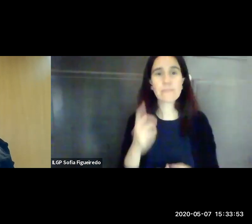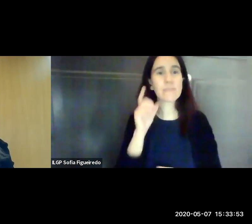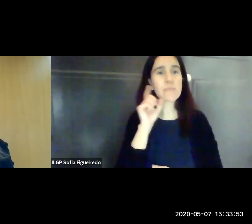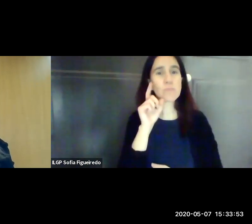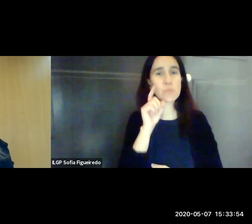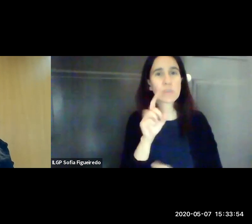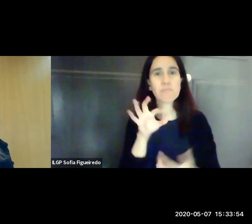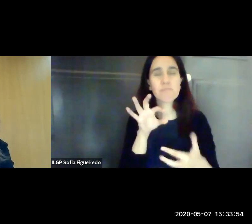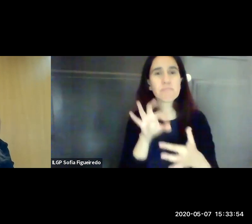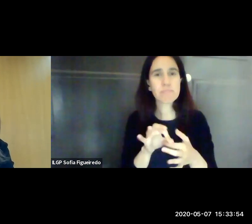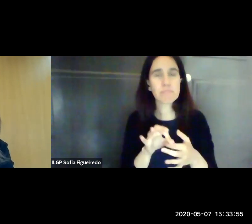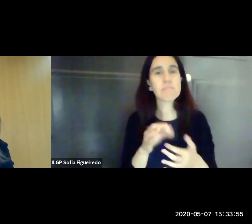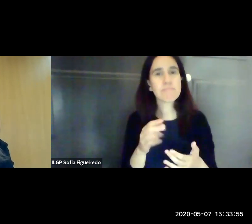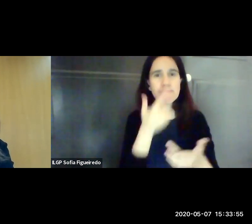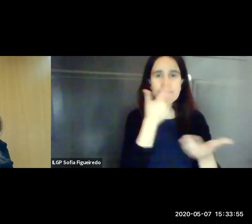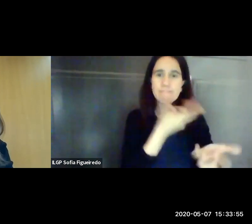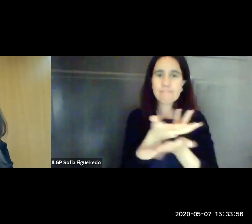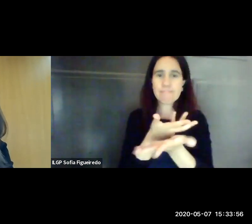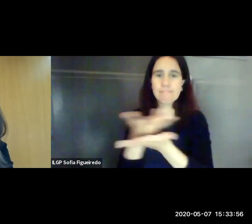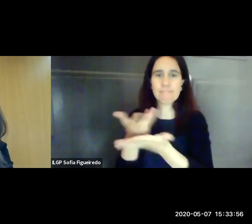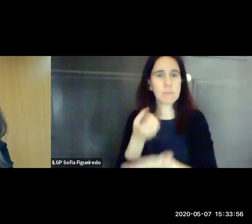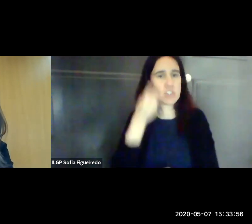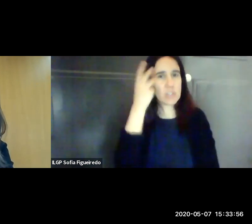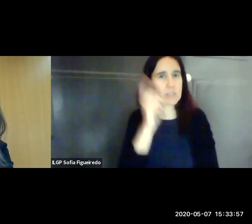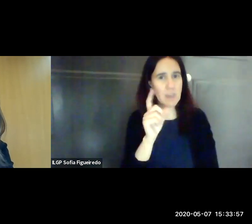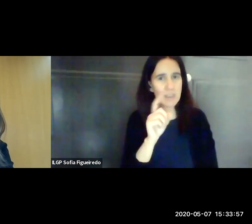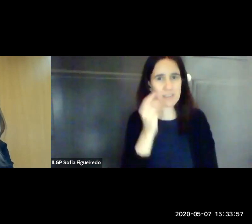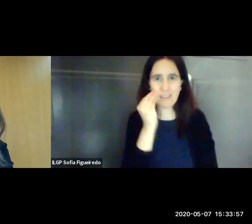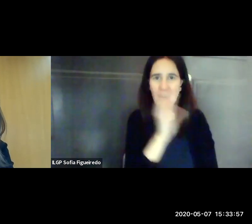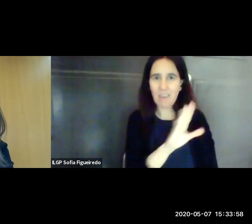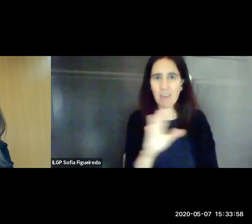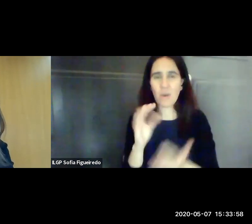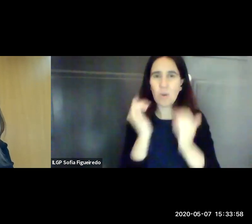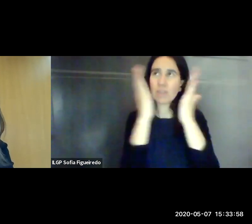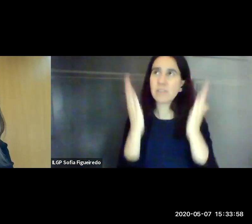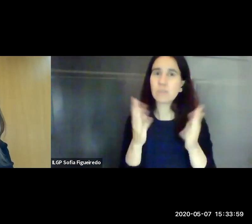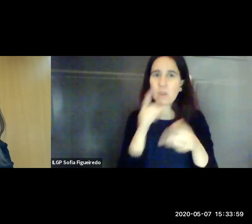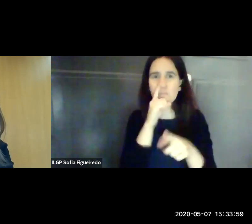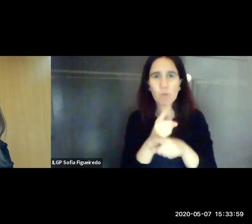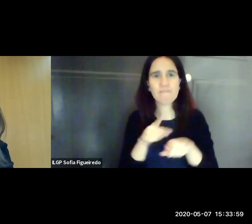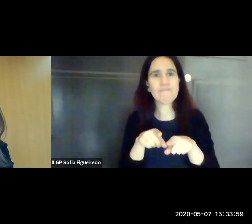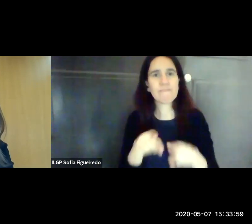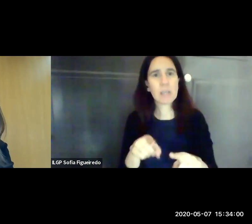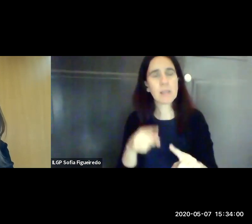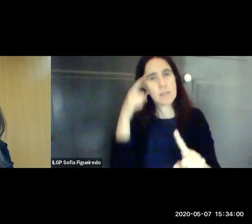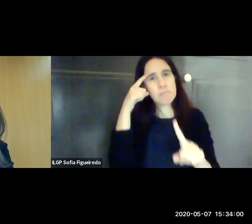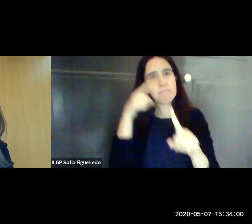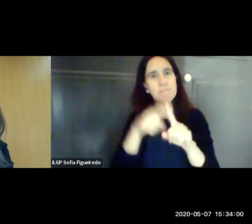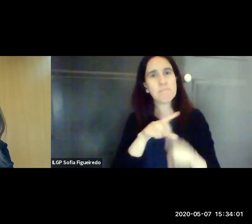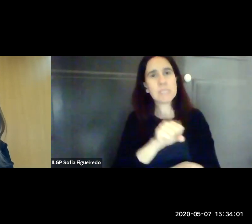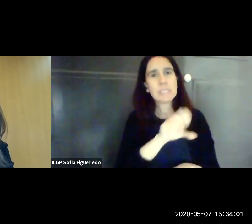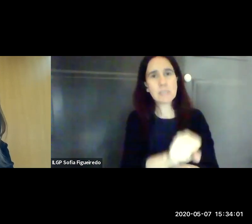a relação interpessoal, devemos também não esquecer o alinhamento organizacional. Há uma missão e uma visão que nos une e